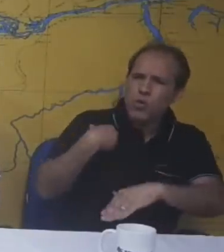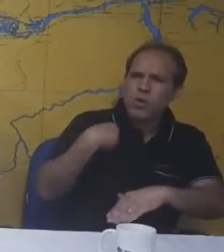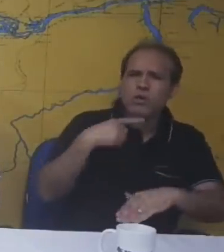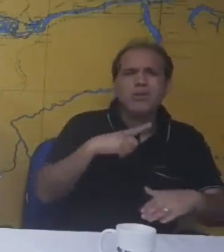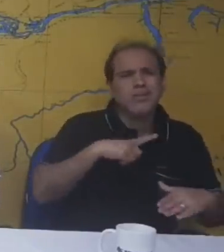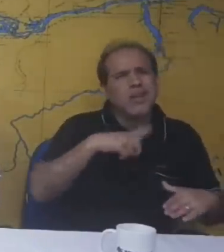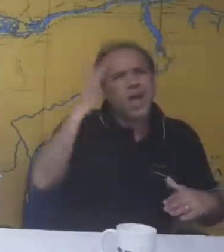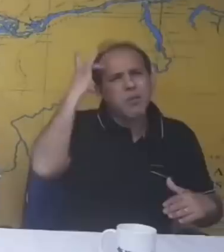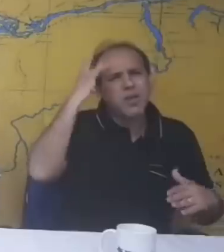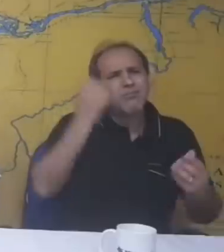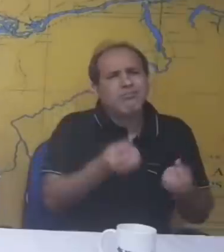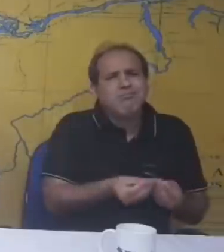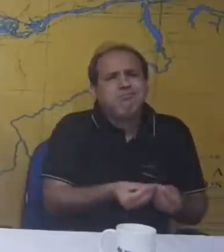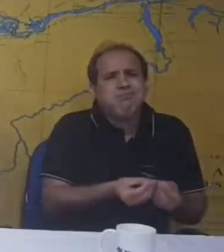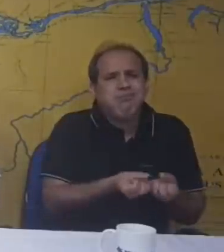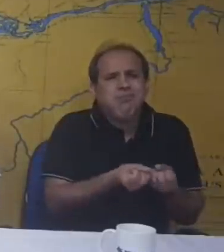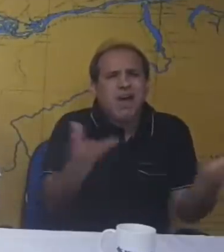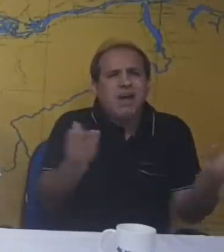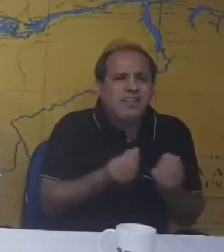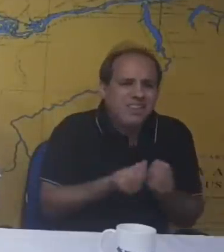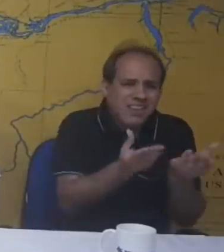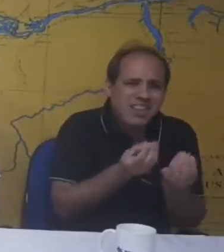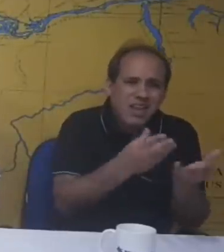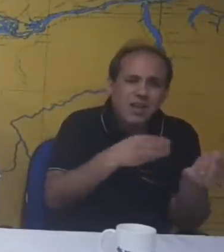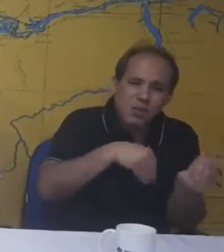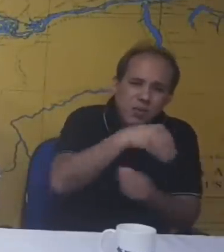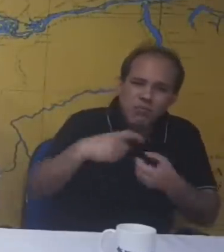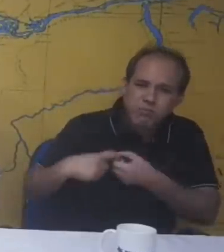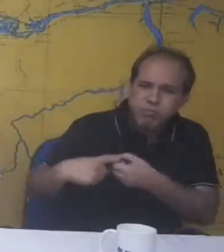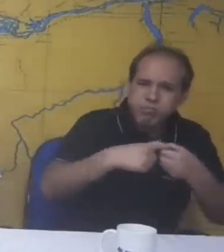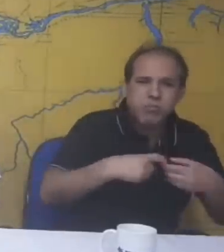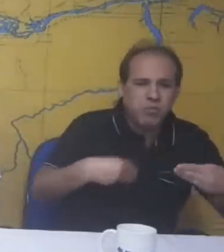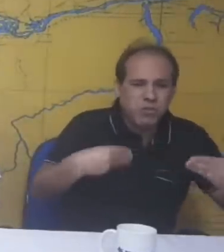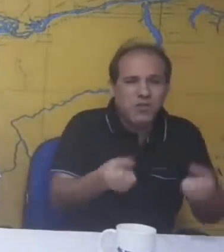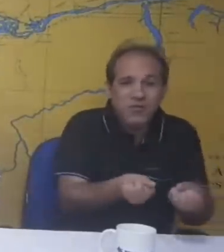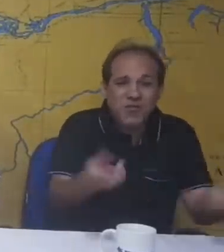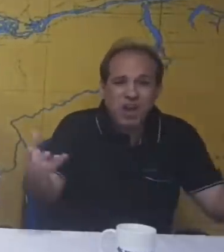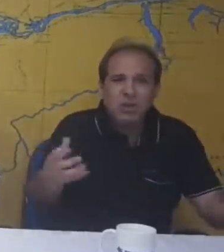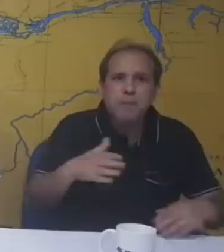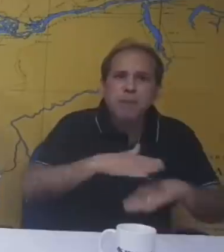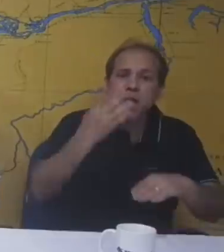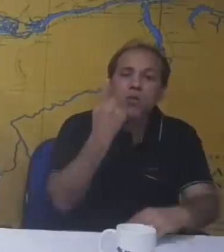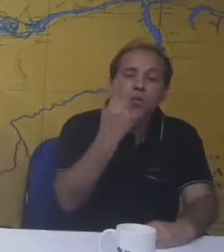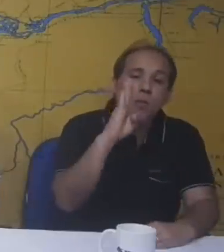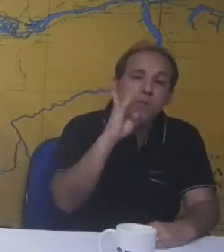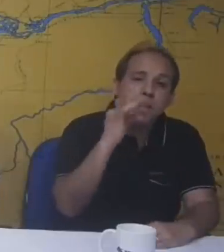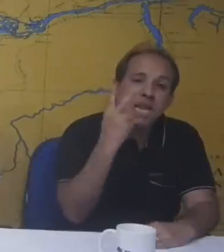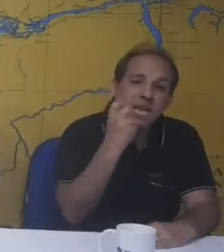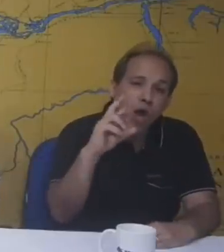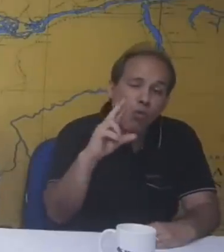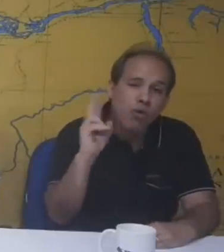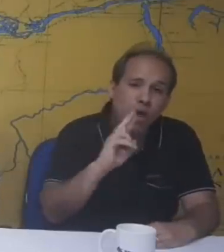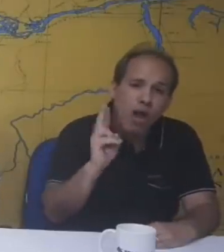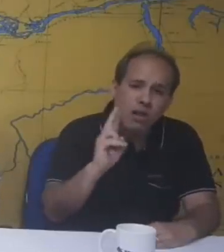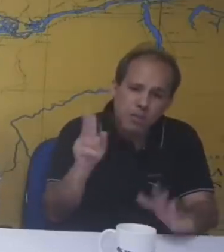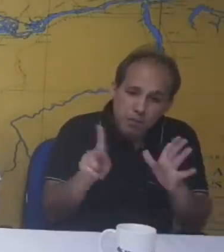Muitas entregas amanhã que envolve muitos ministérios. E os recursos ultrapassam 1 bilhão de reais. Eu acho que nunca se investiu tanto aqui na